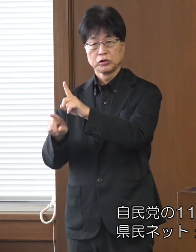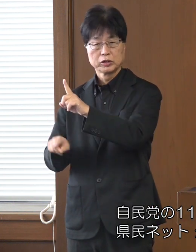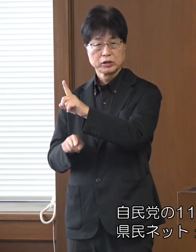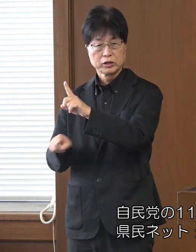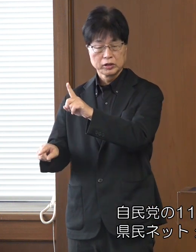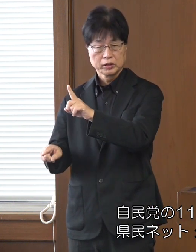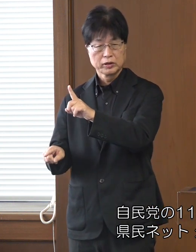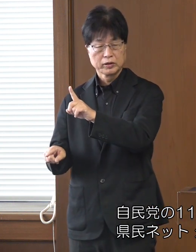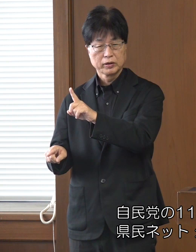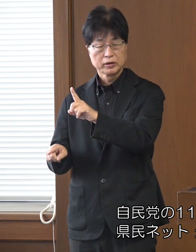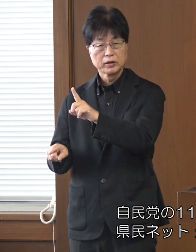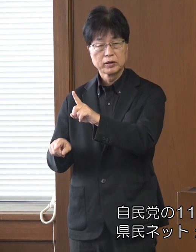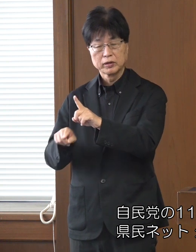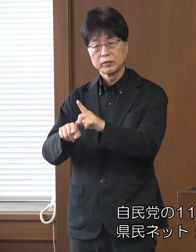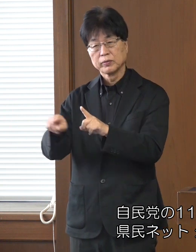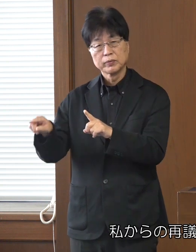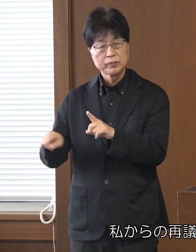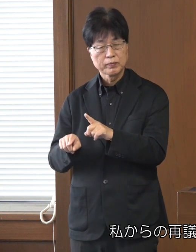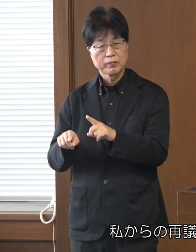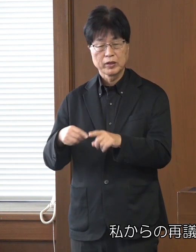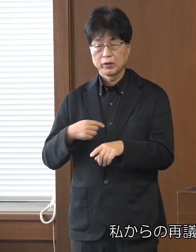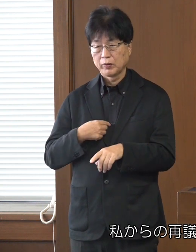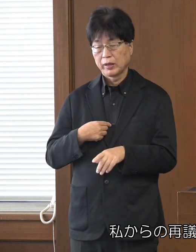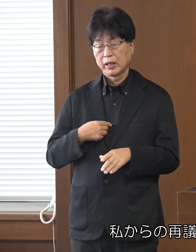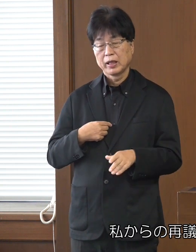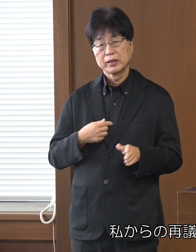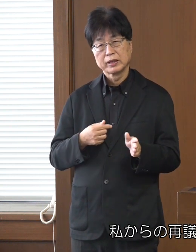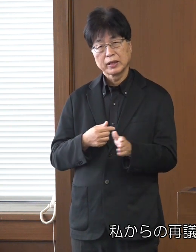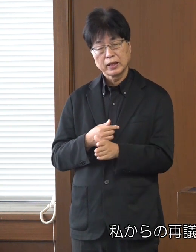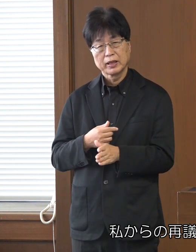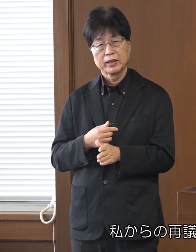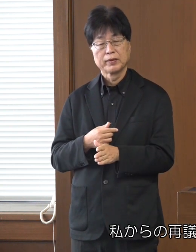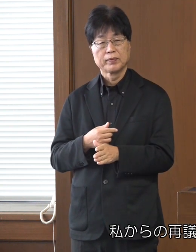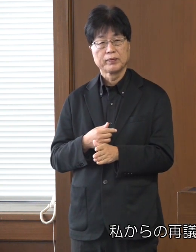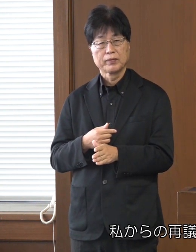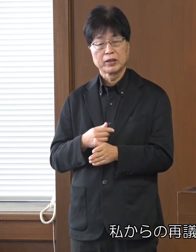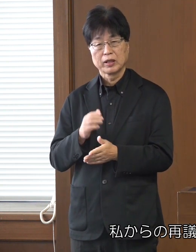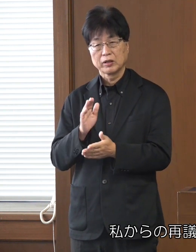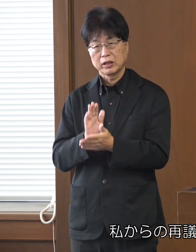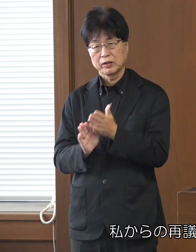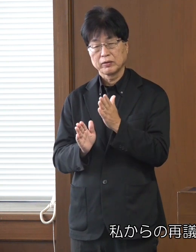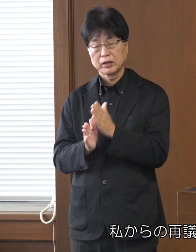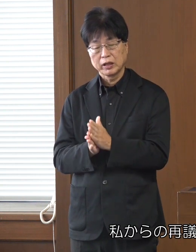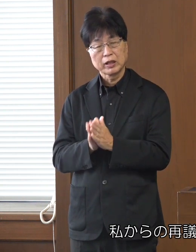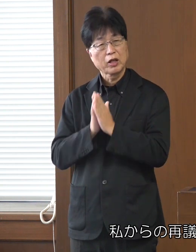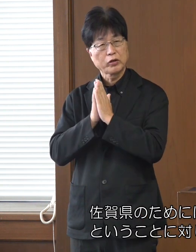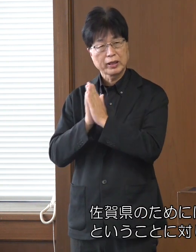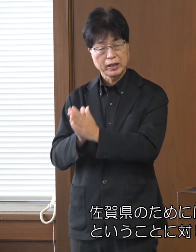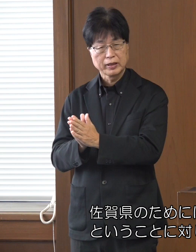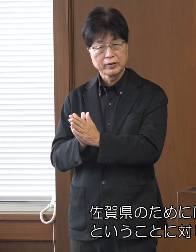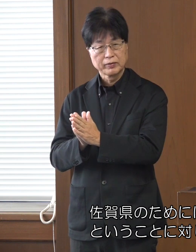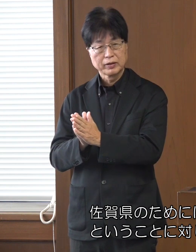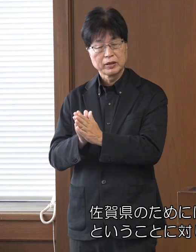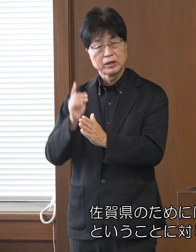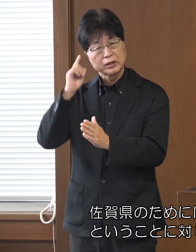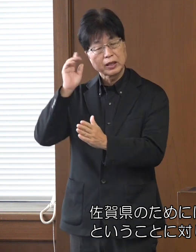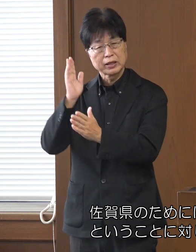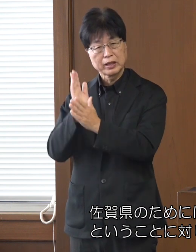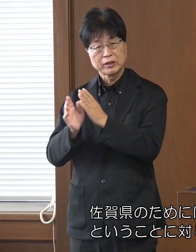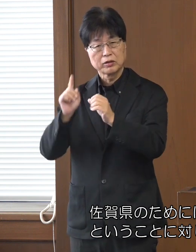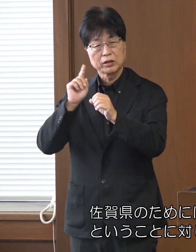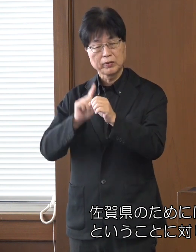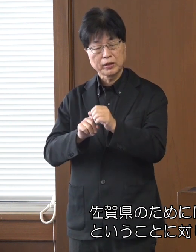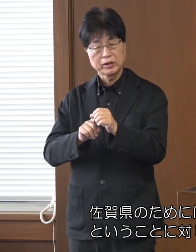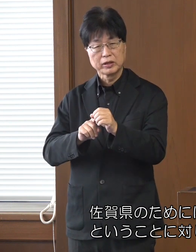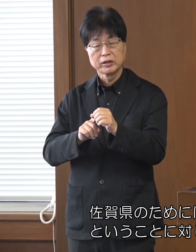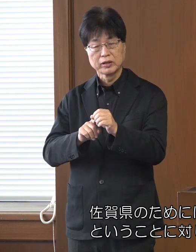皆さん方については、まあ、私から再議という形、要は再びのお願い、佐賀県のためにはこうあるべきだと